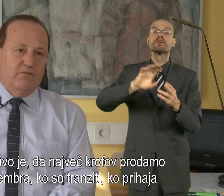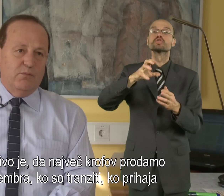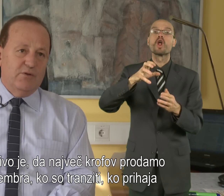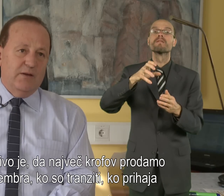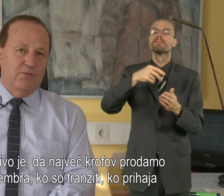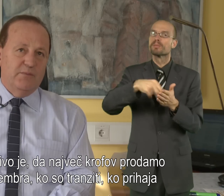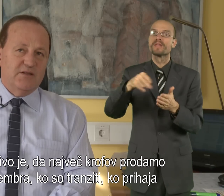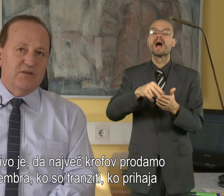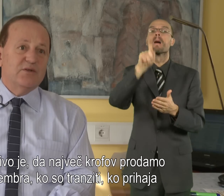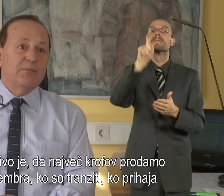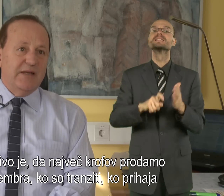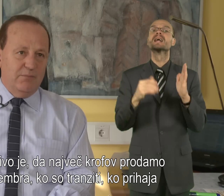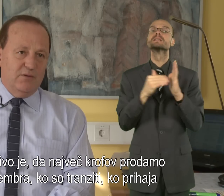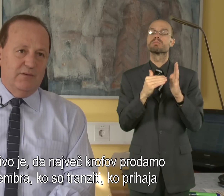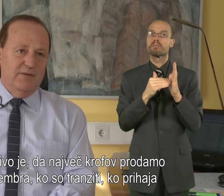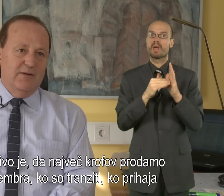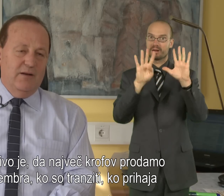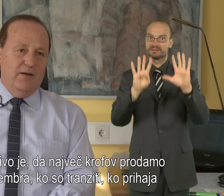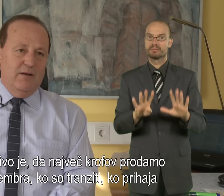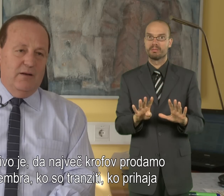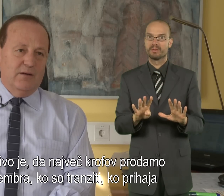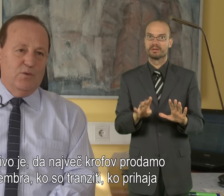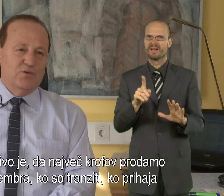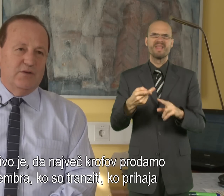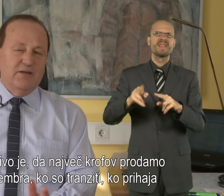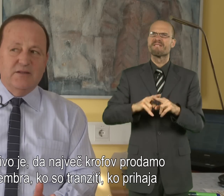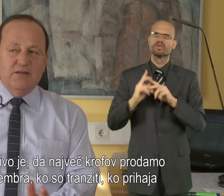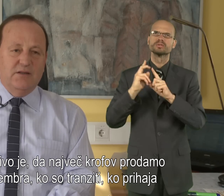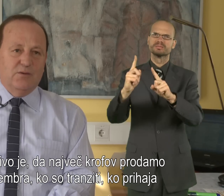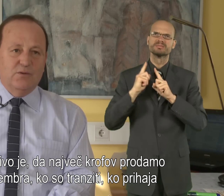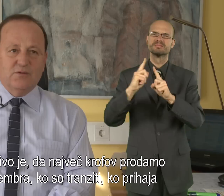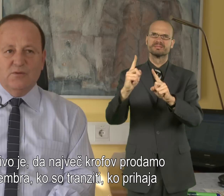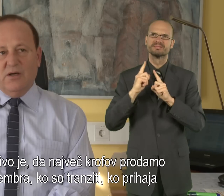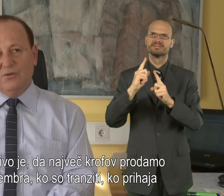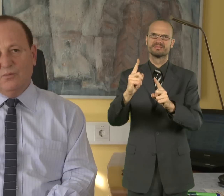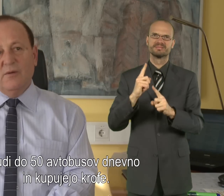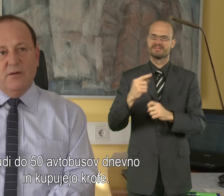največ krofov prodamo v mesecu septembru, ko so tranziti, ko